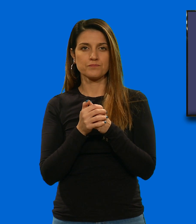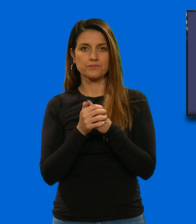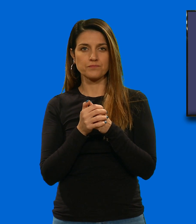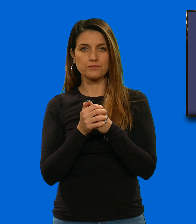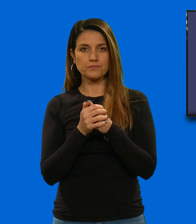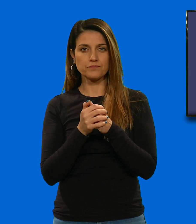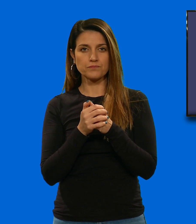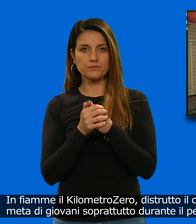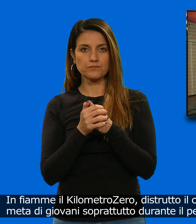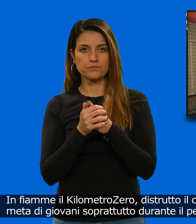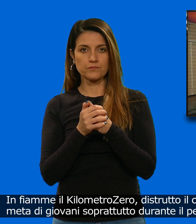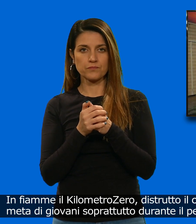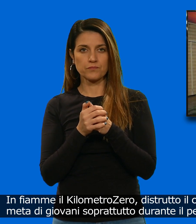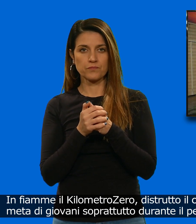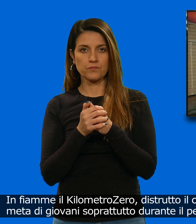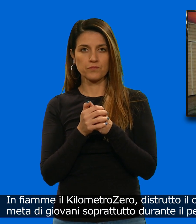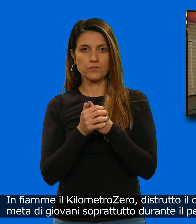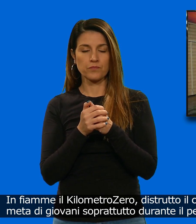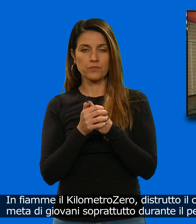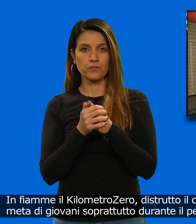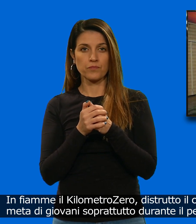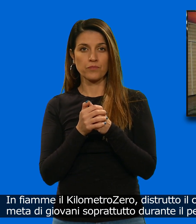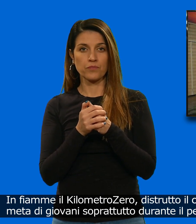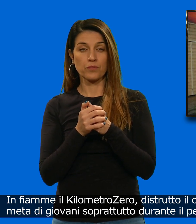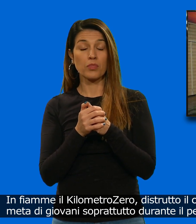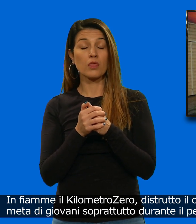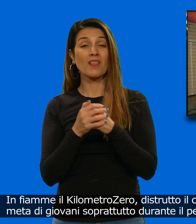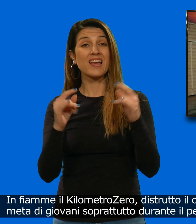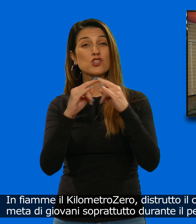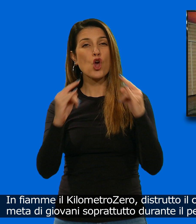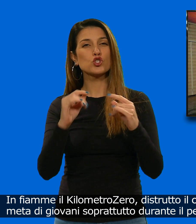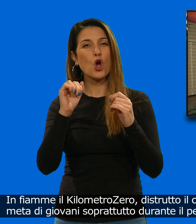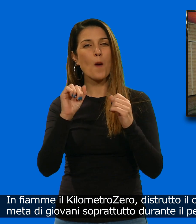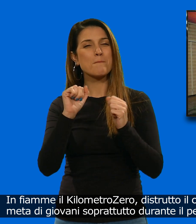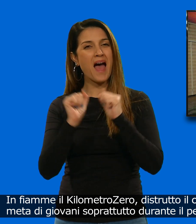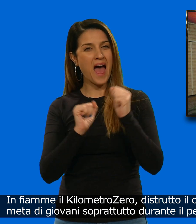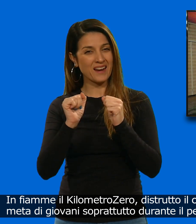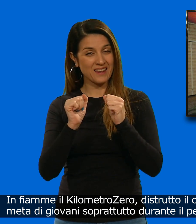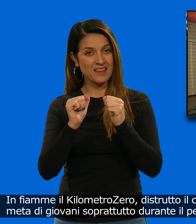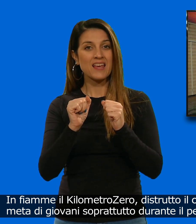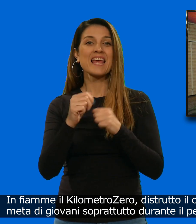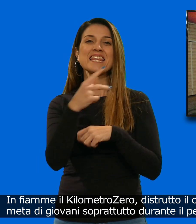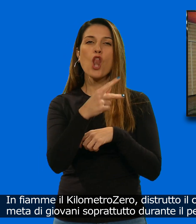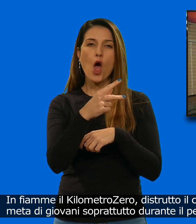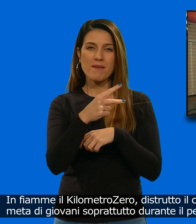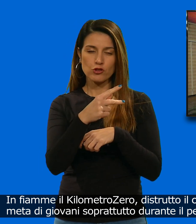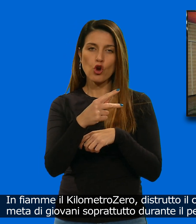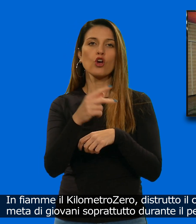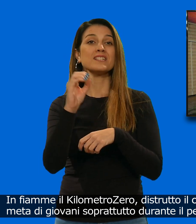Nardò in fiamme il 0 distrutto Il Chiosco Bar sul litorale Ionico metà di giovani soprattutto durante il